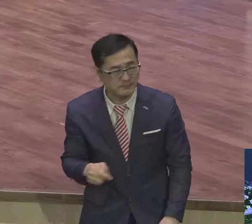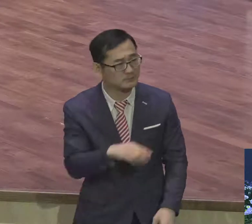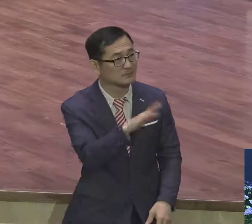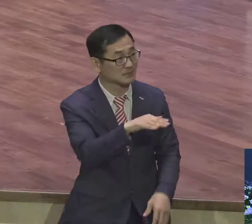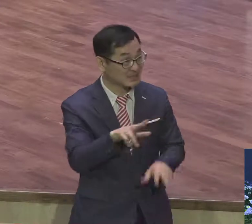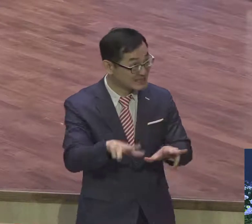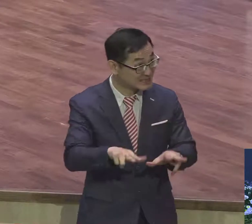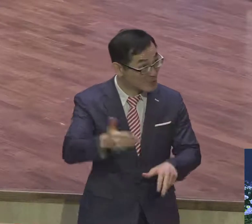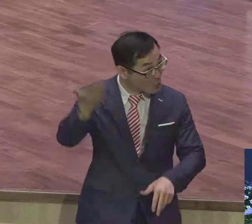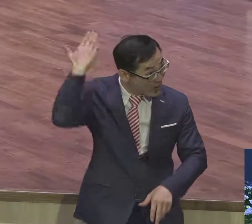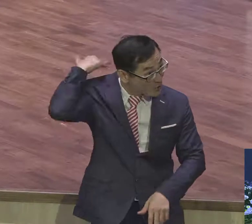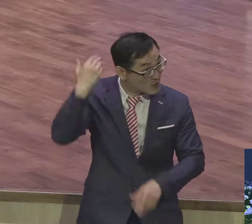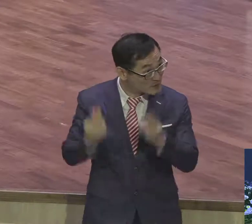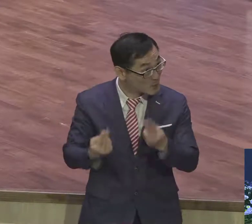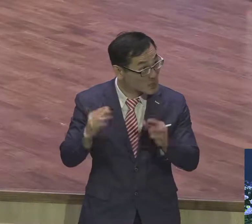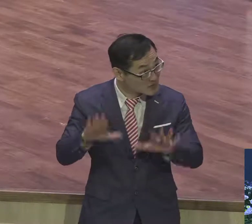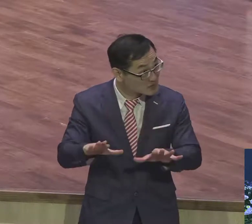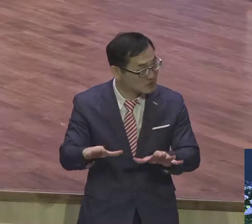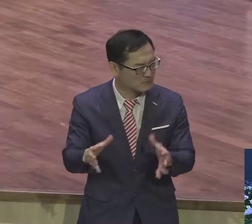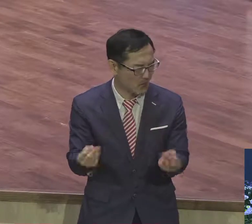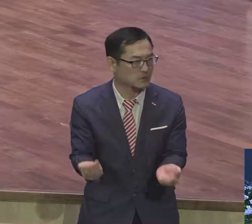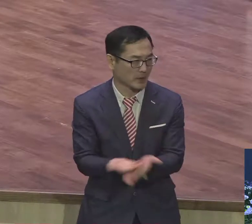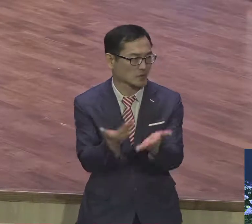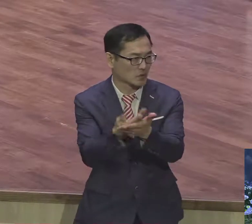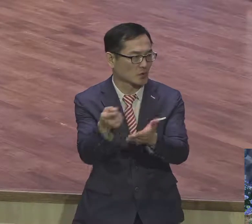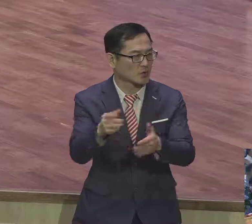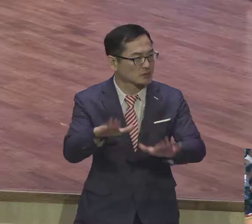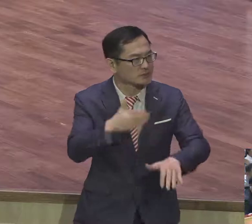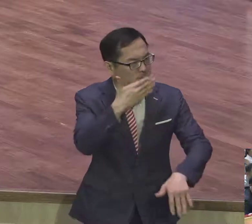과거에 비하면 훨씬 좋아진 겁니다 지금